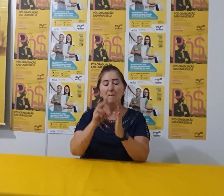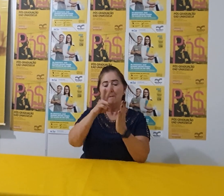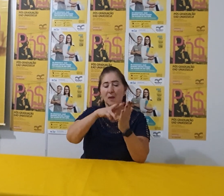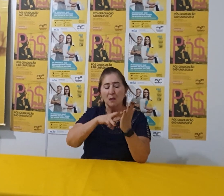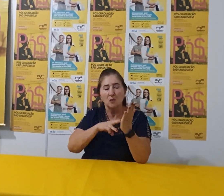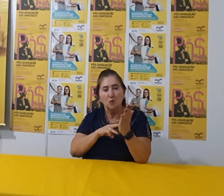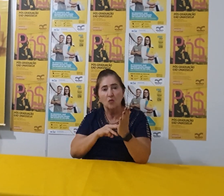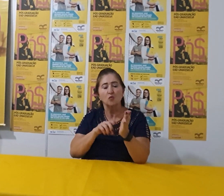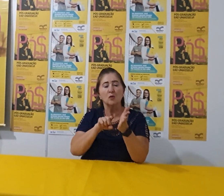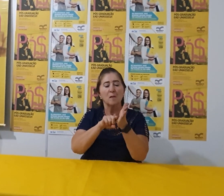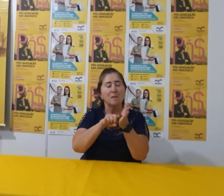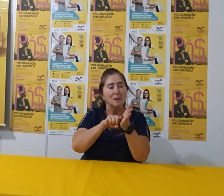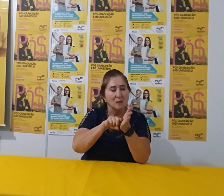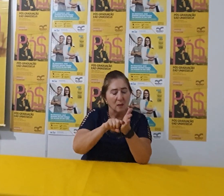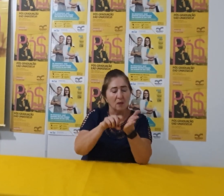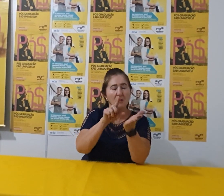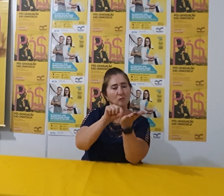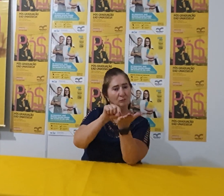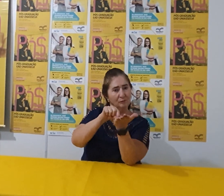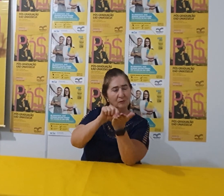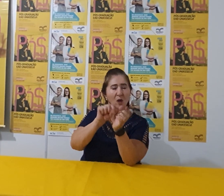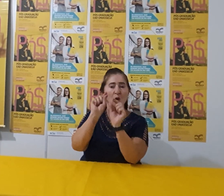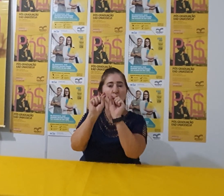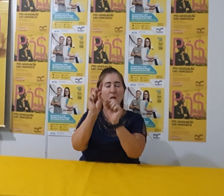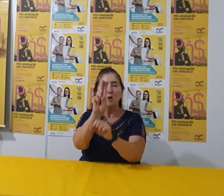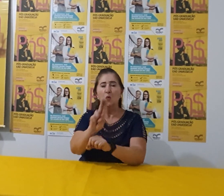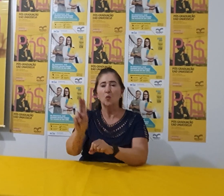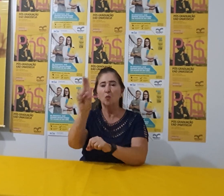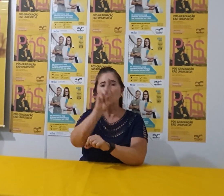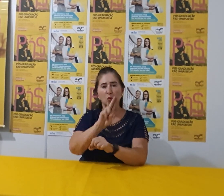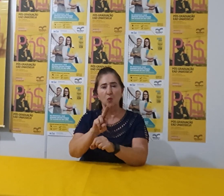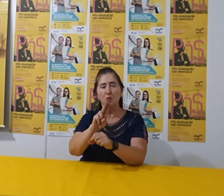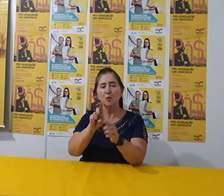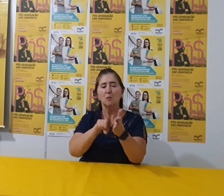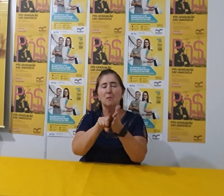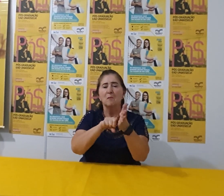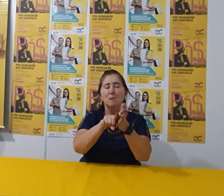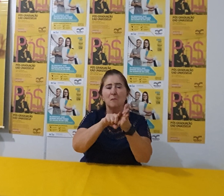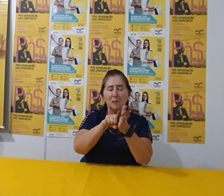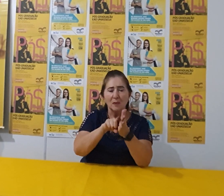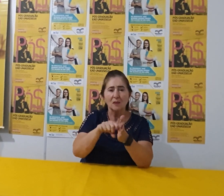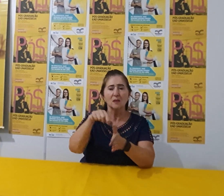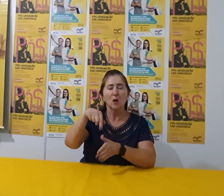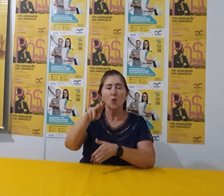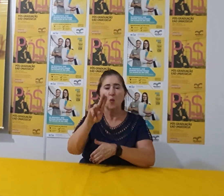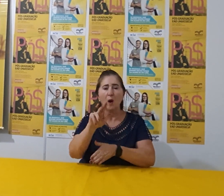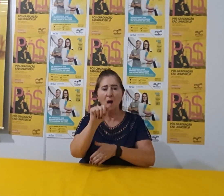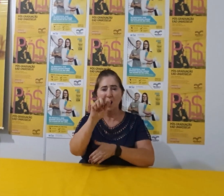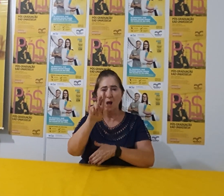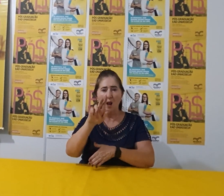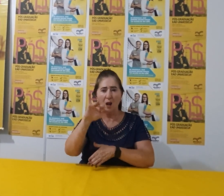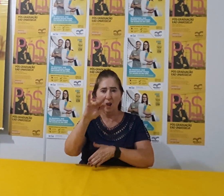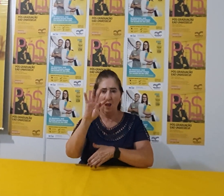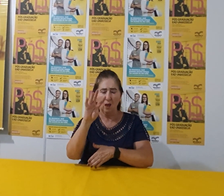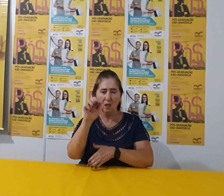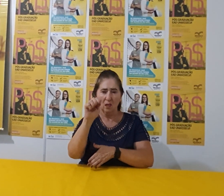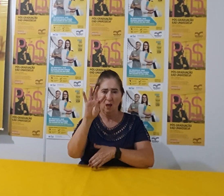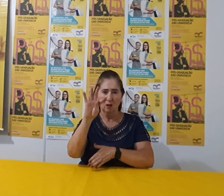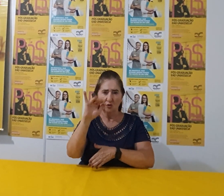nesse artigo, utilizou-se uma abordagem exploratória de cunho qualitativo, sendo realizadas entrevistas com os surdos